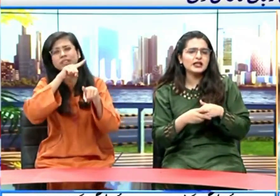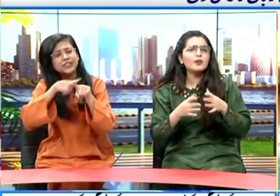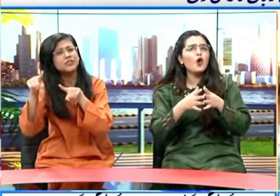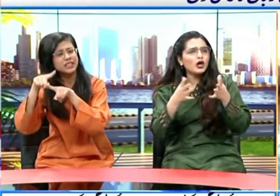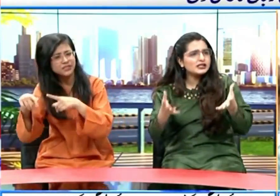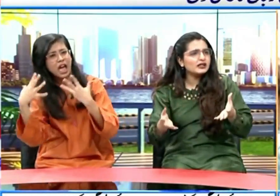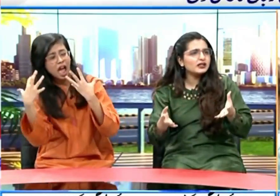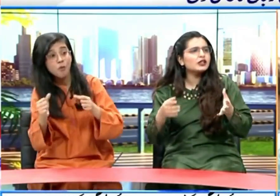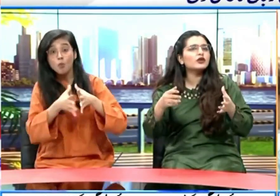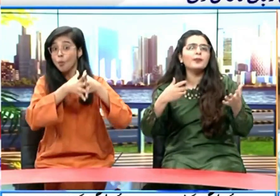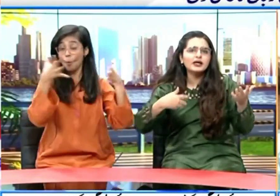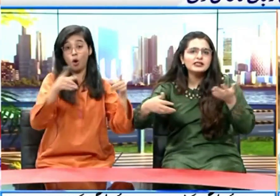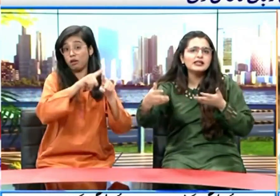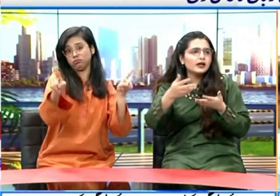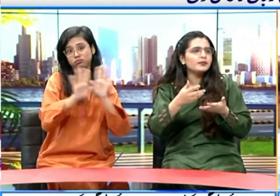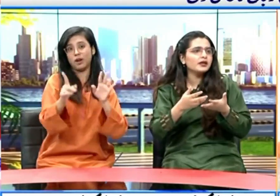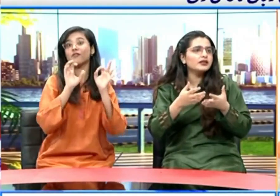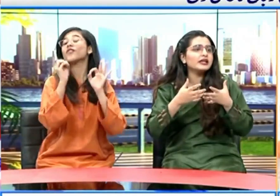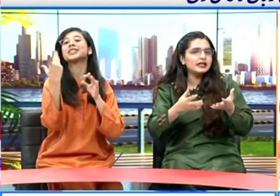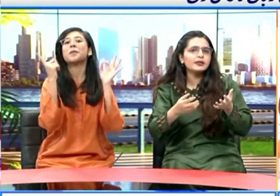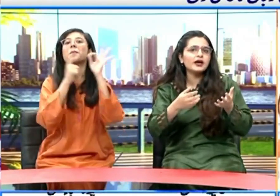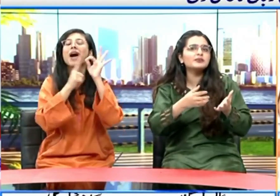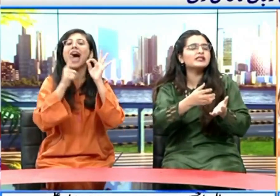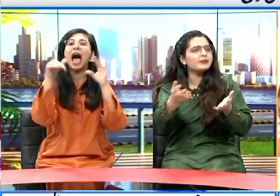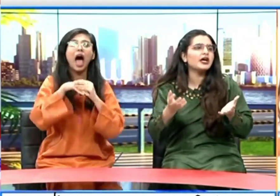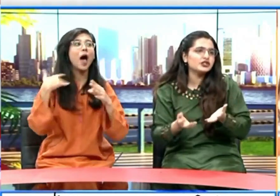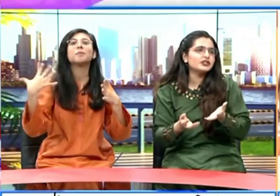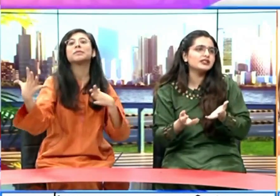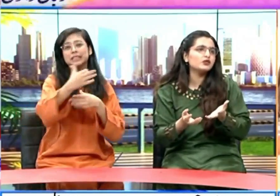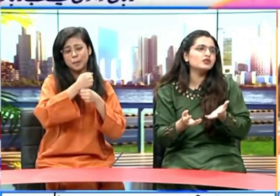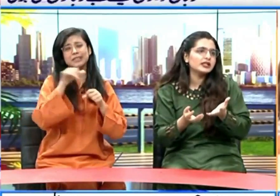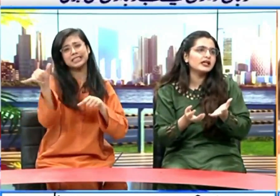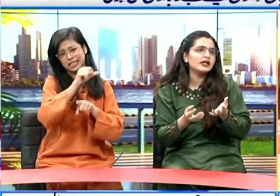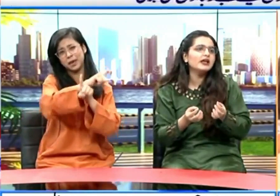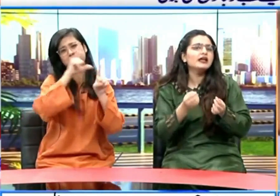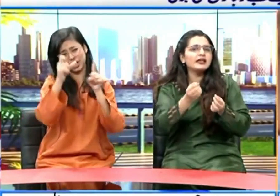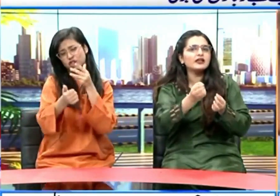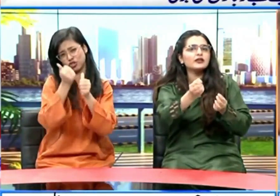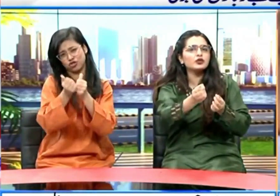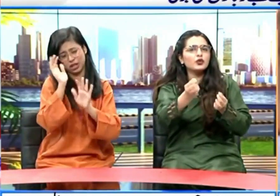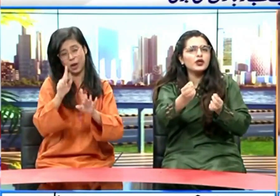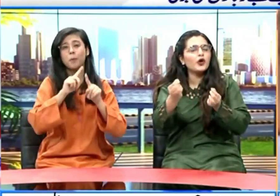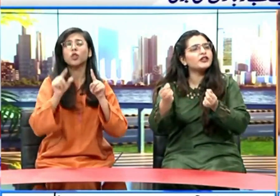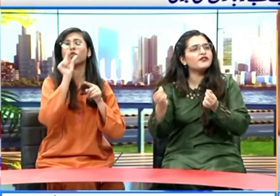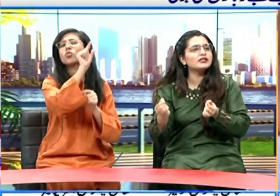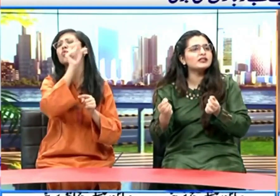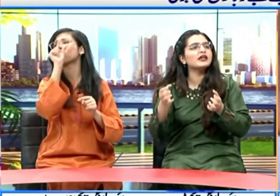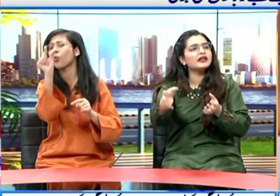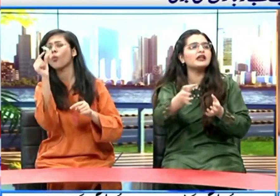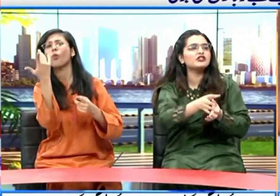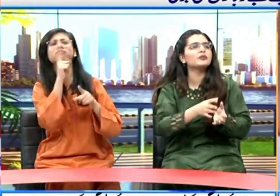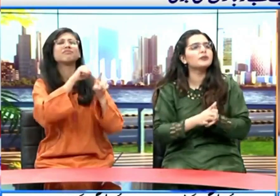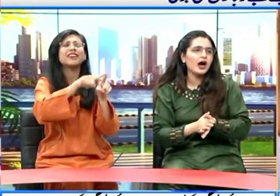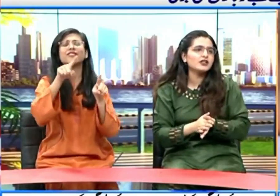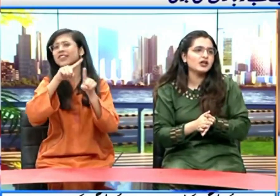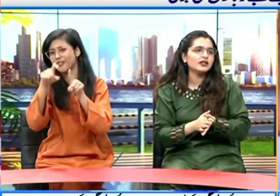سکتے ہیں کہ بہت زیادہ نہیں, کیونکہ پاکستان میں تقریباً ہم سیم کلچرز ہی یوز کر رہے ہیں, لیکن تھوڑے بہت ڈفرینسز ہر